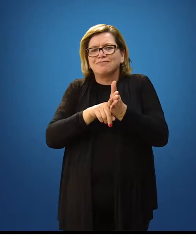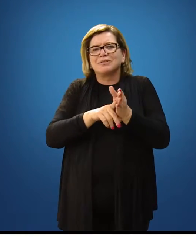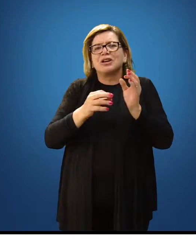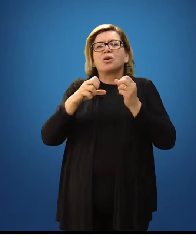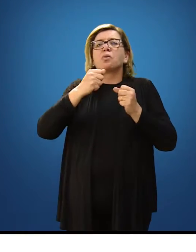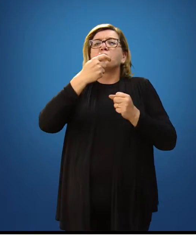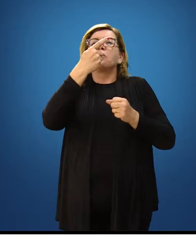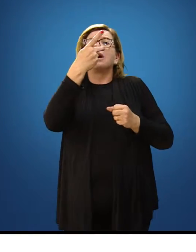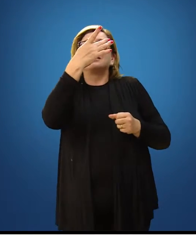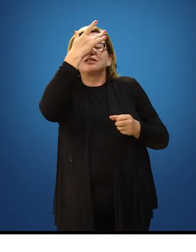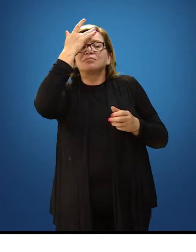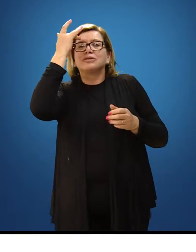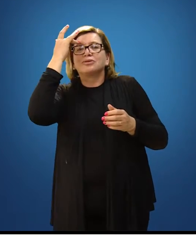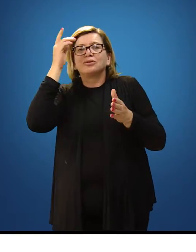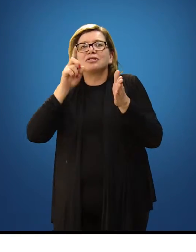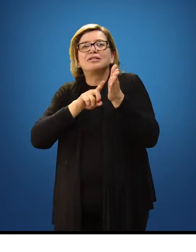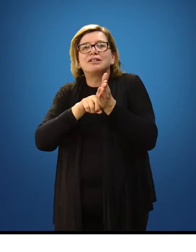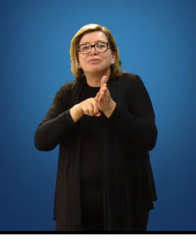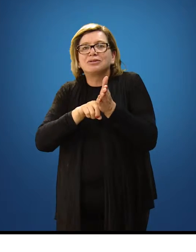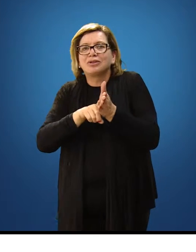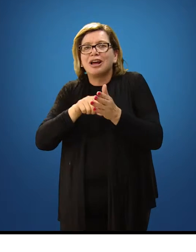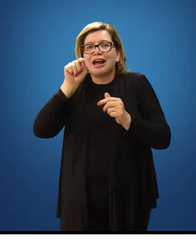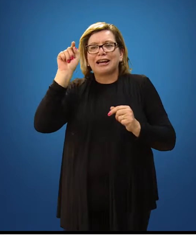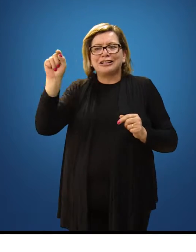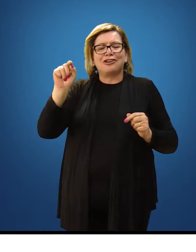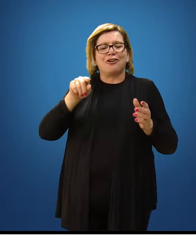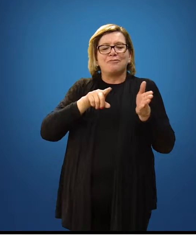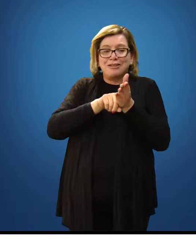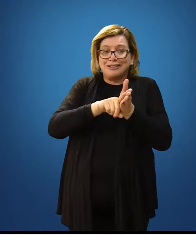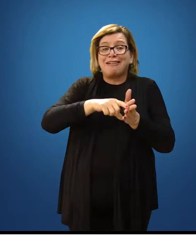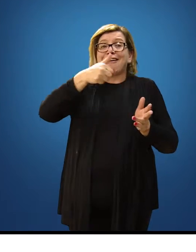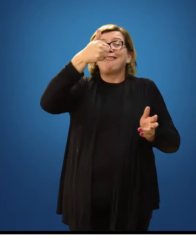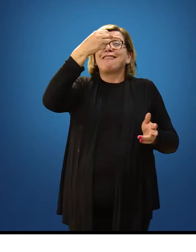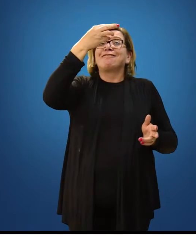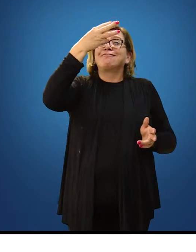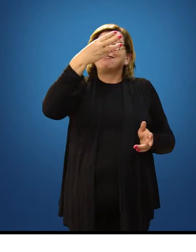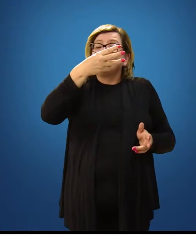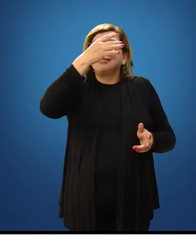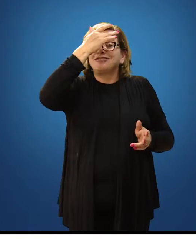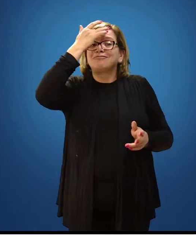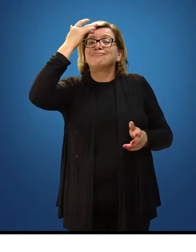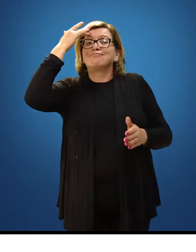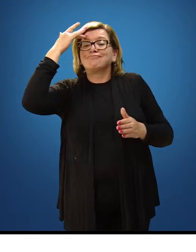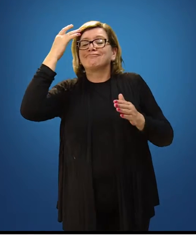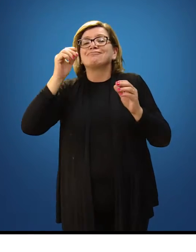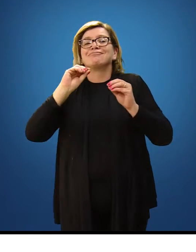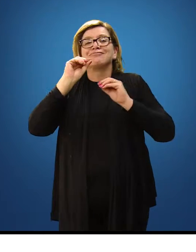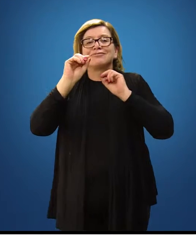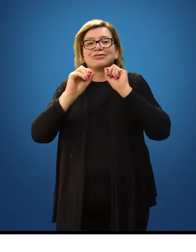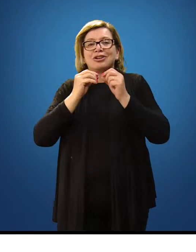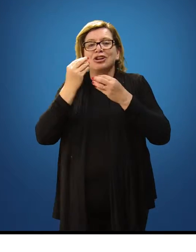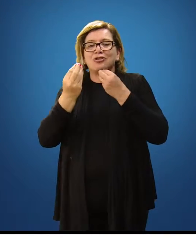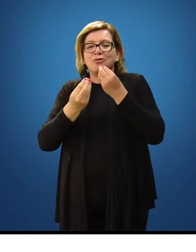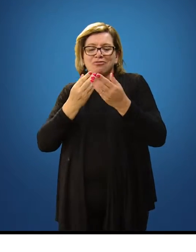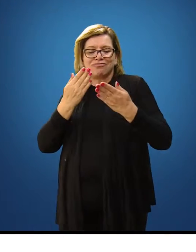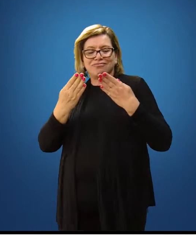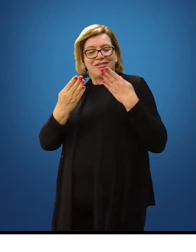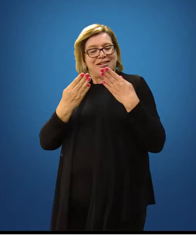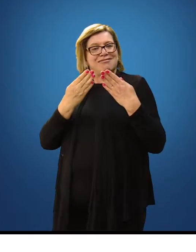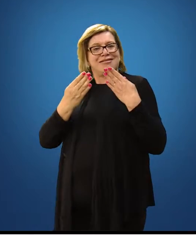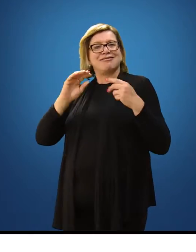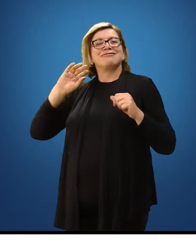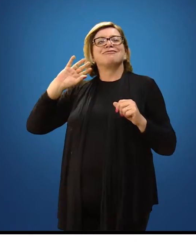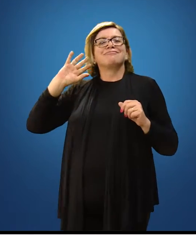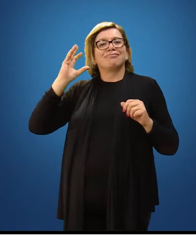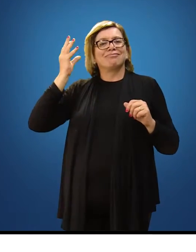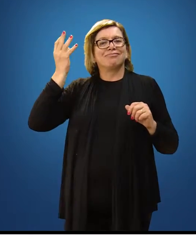foram realizadas? Ó, foram entrevistados 13 empreendedores. Vejam aqui. E a forma como os dados foram analisados após a